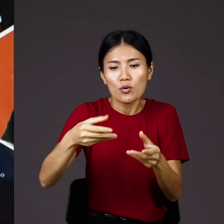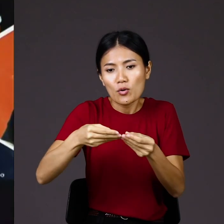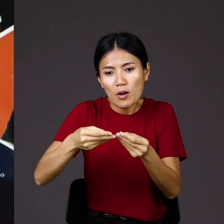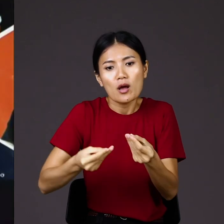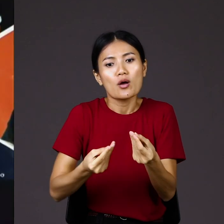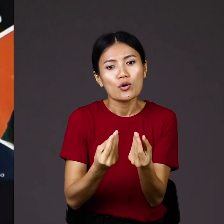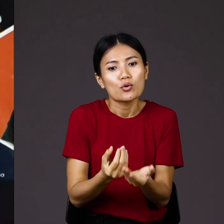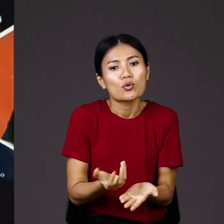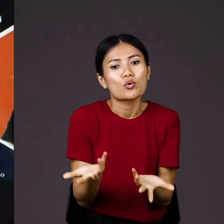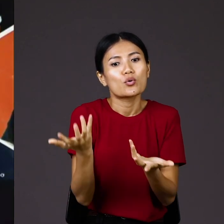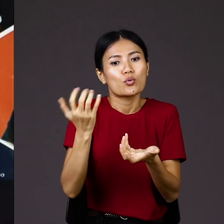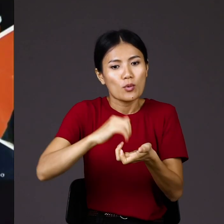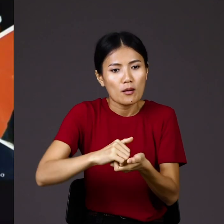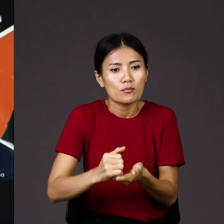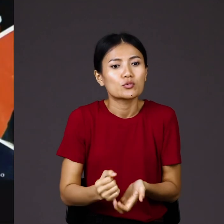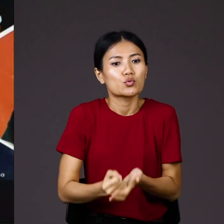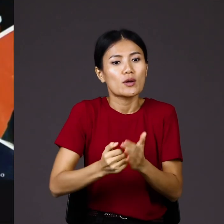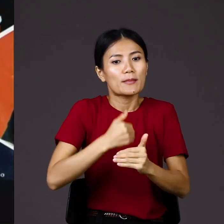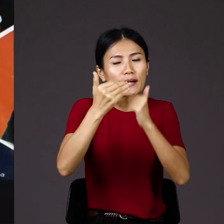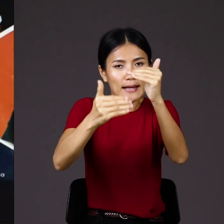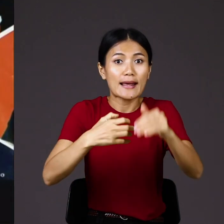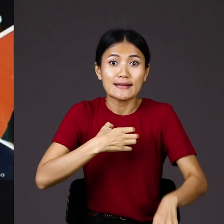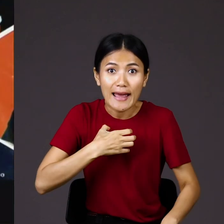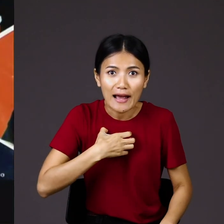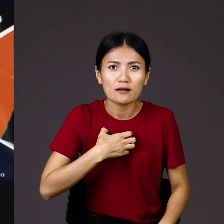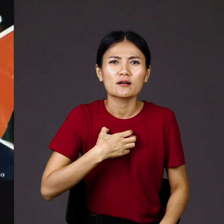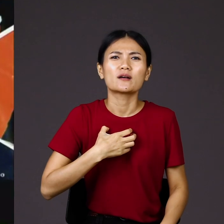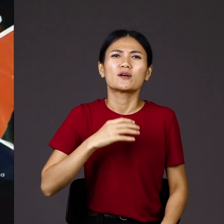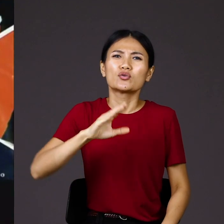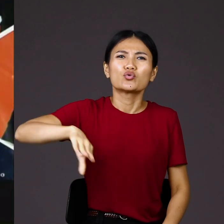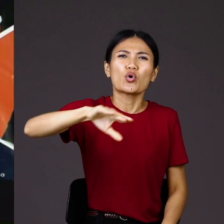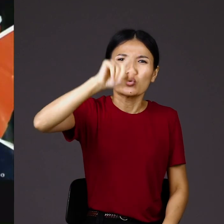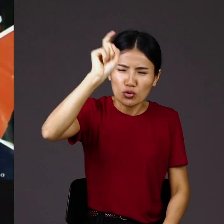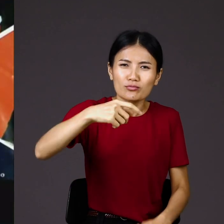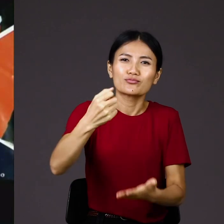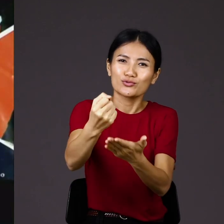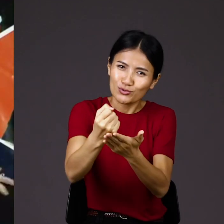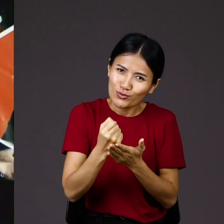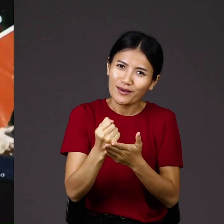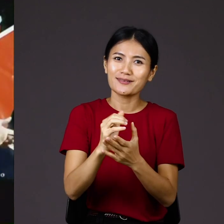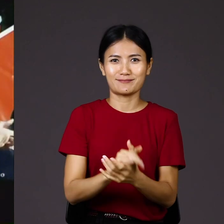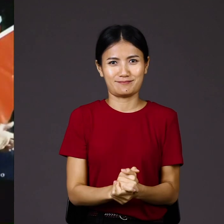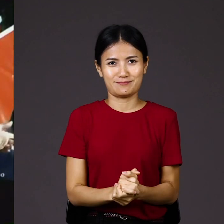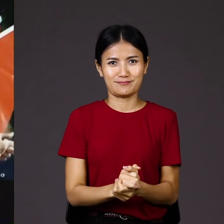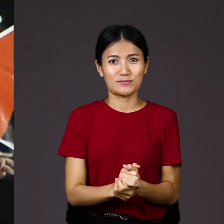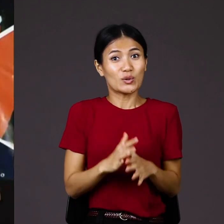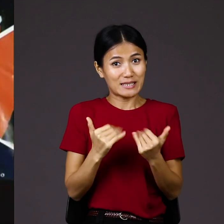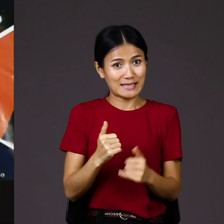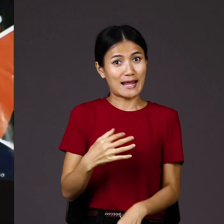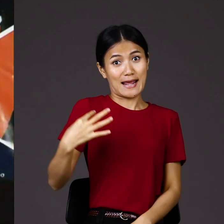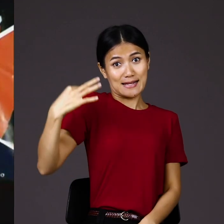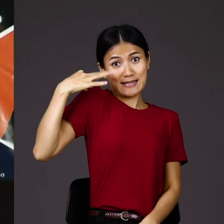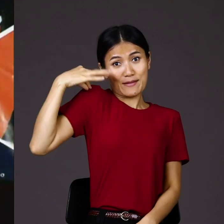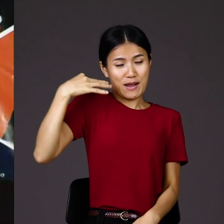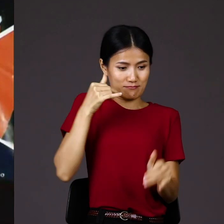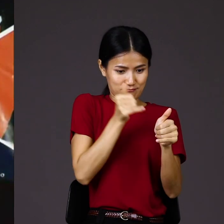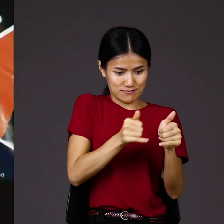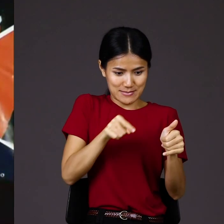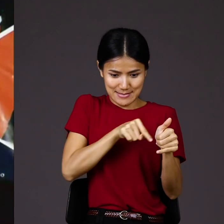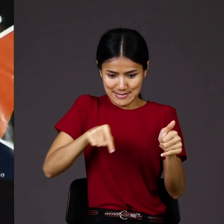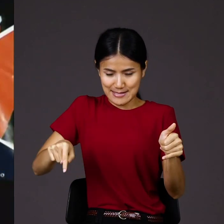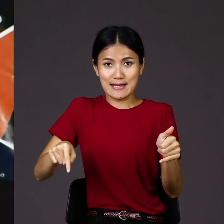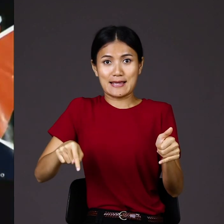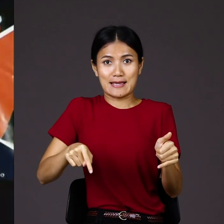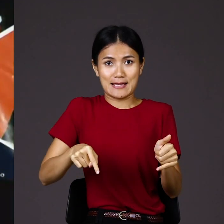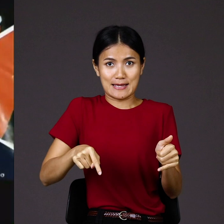ภาพของคนทุกคนมาใช้ออกแรงกันหน่อยอย่าให้พวกเราออกแรงอย่างเดียวพวกเขาอาสามาทำง